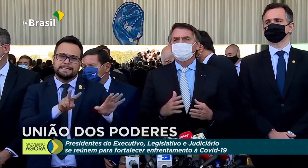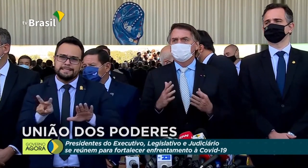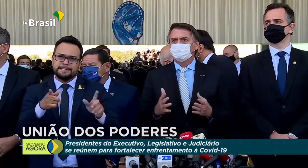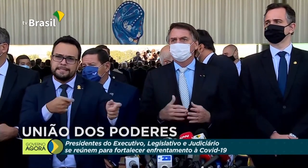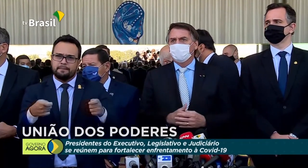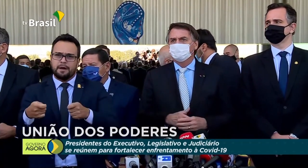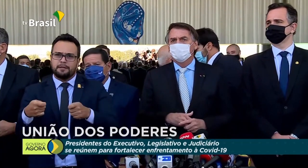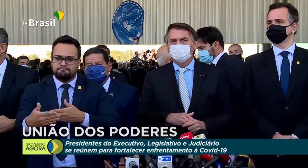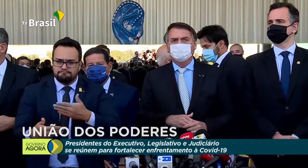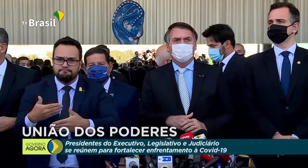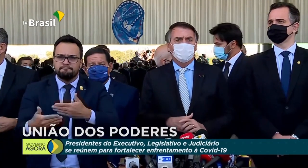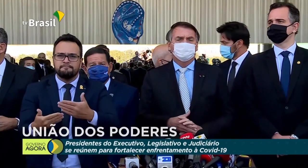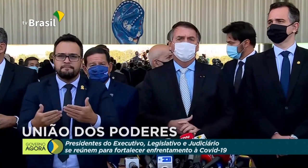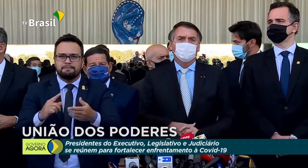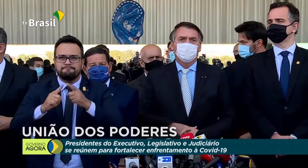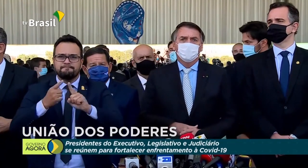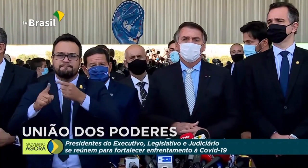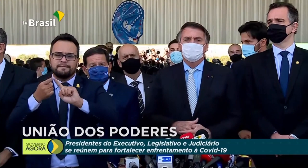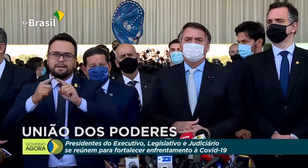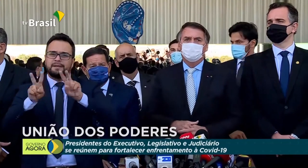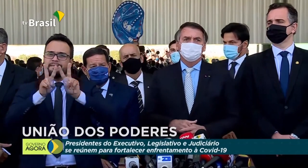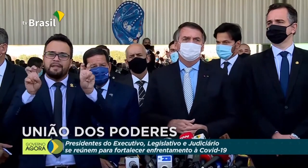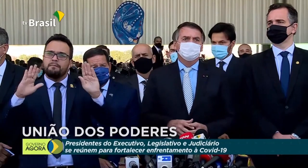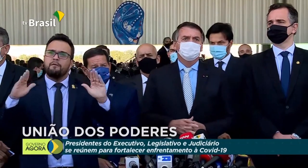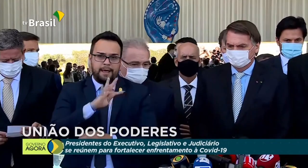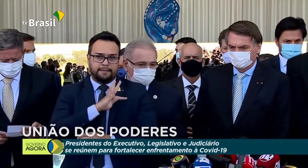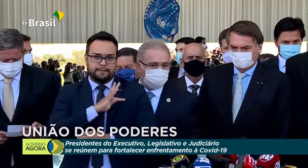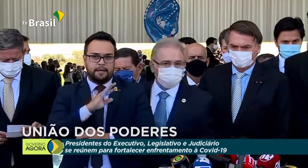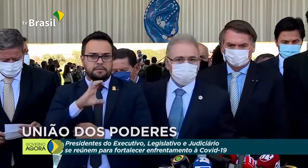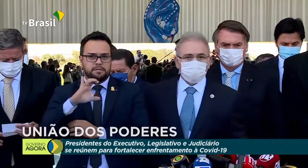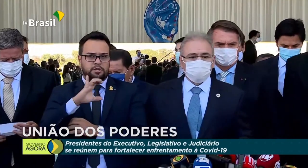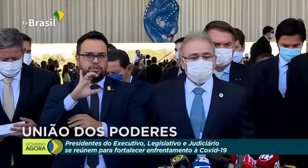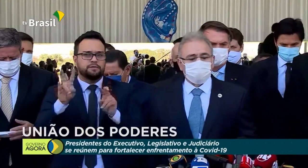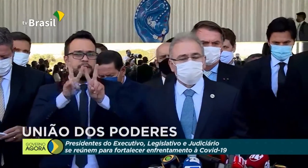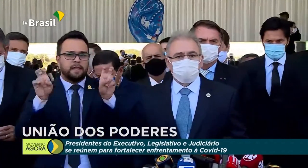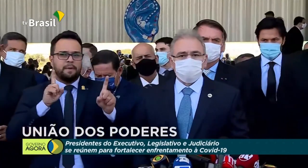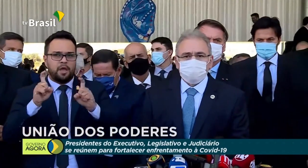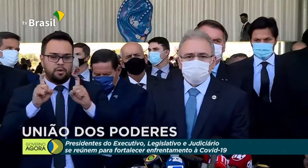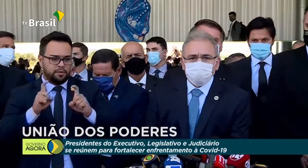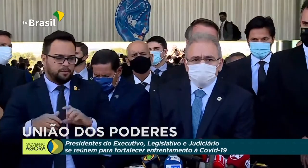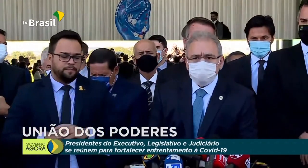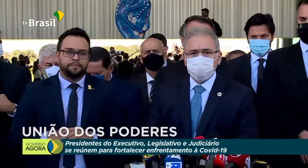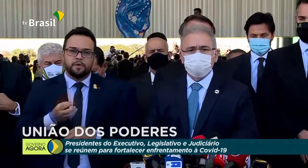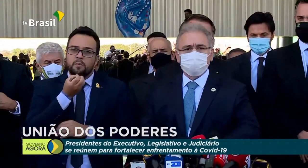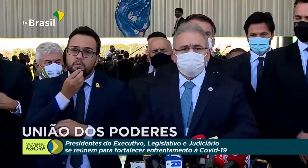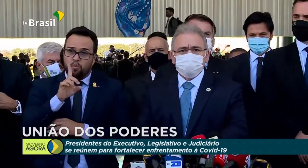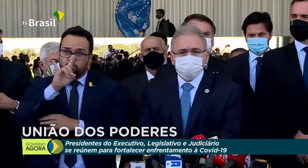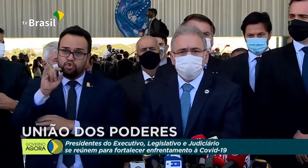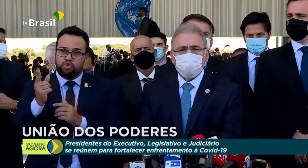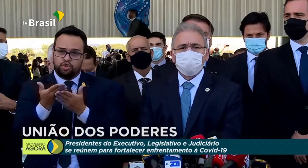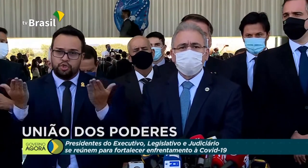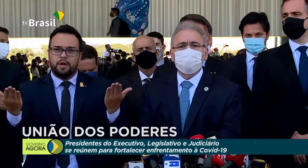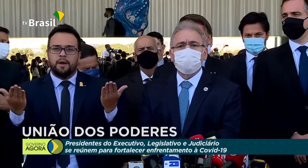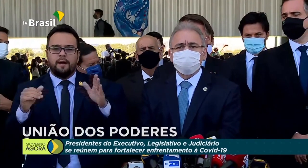decidirmos ou redirecionarmos o rumo do combate ao coronavírus. Na terça-feira, o Brasil registrou pela primeira vez mais